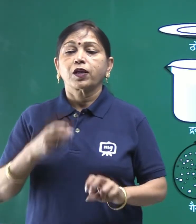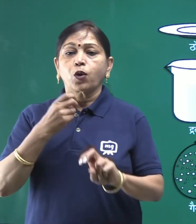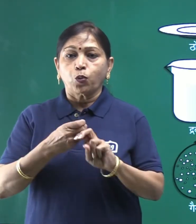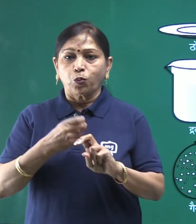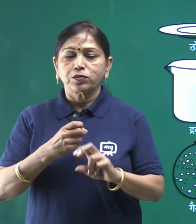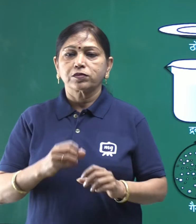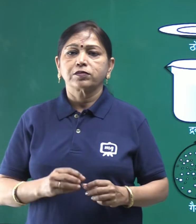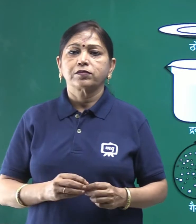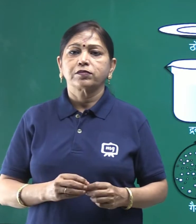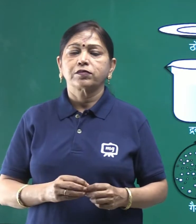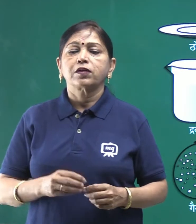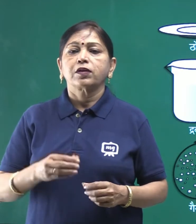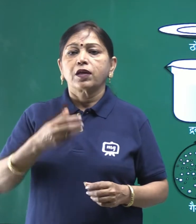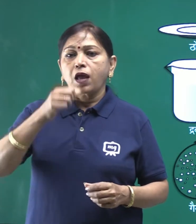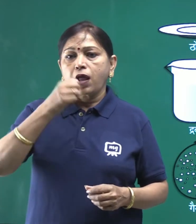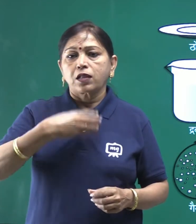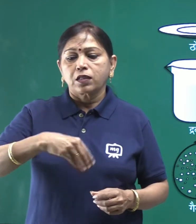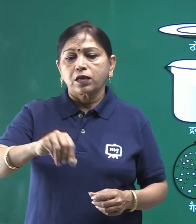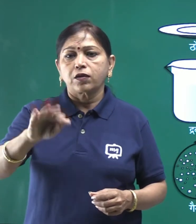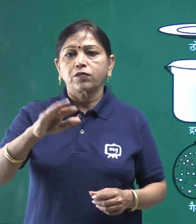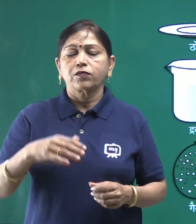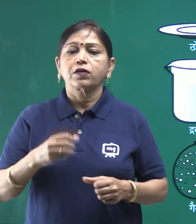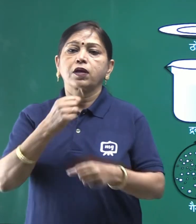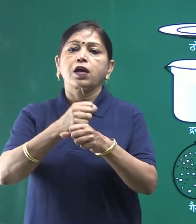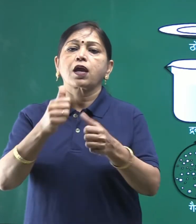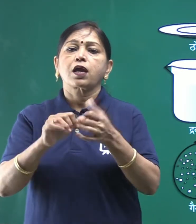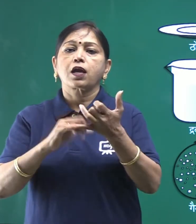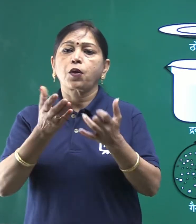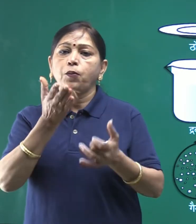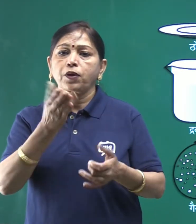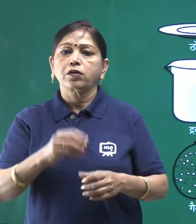ठोस, द्रव, गैस